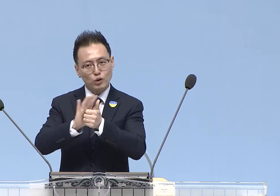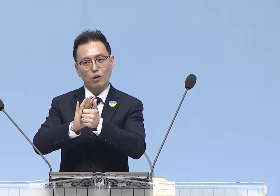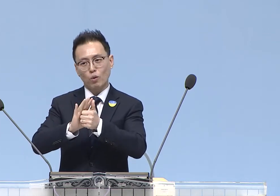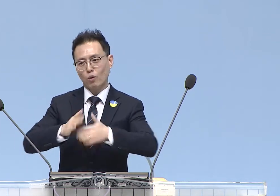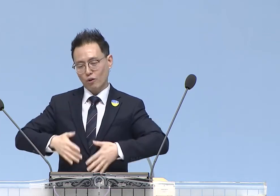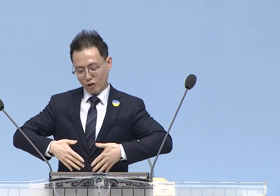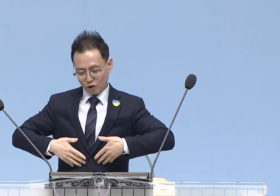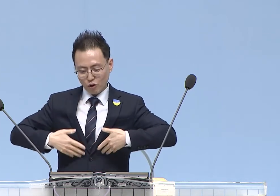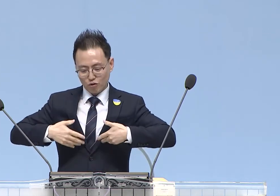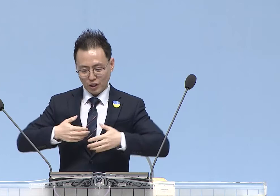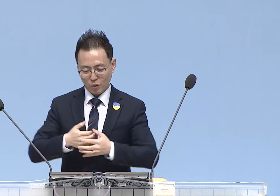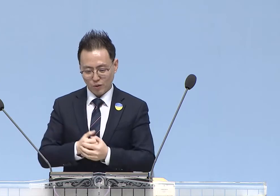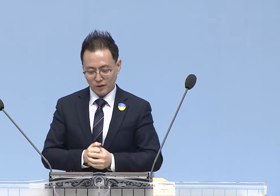되고 격려도 되고,